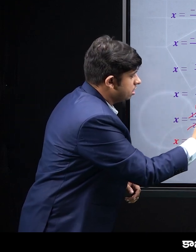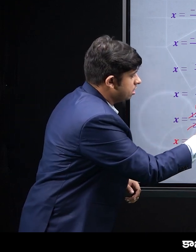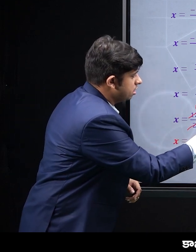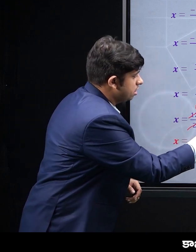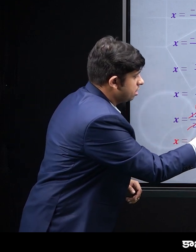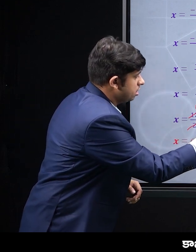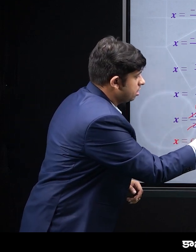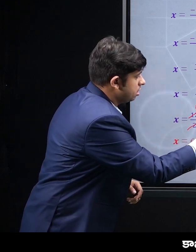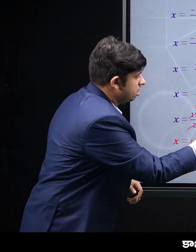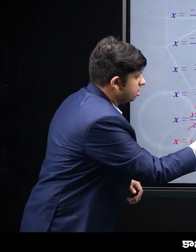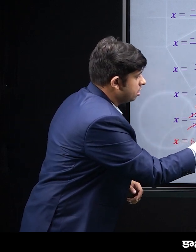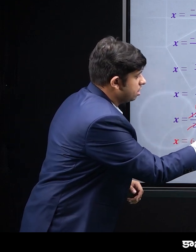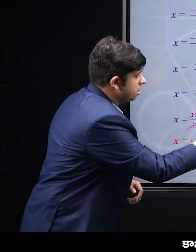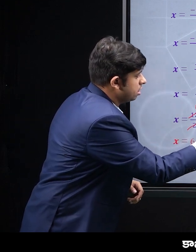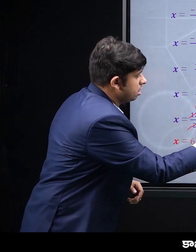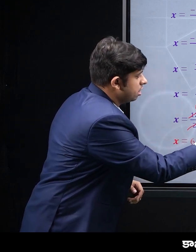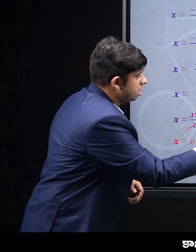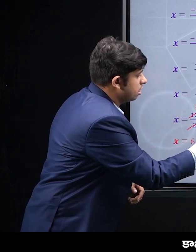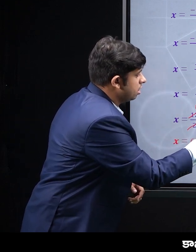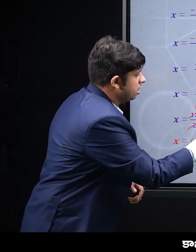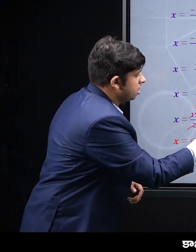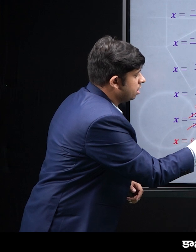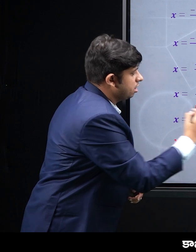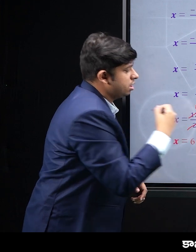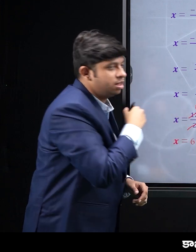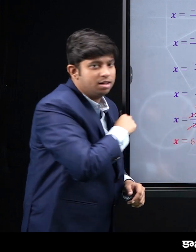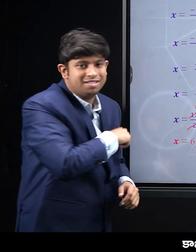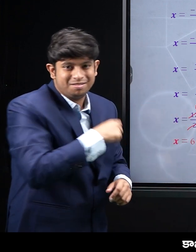టు 54 మూలాన్ని విస్మరిస్తాము.